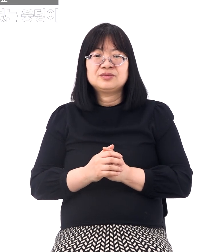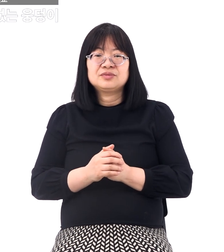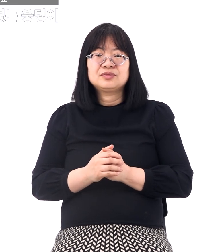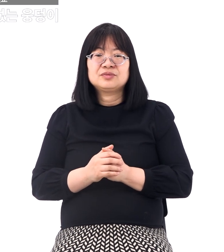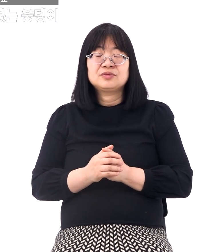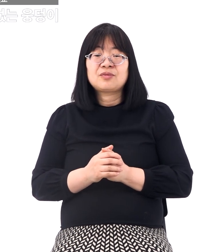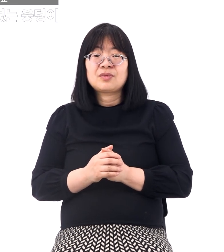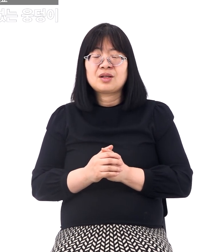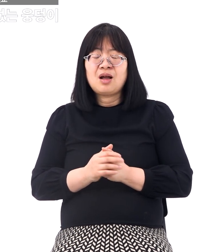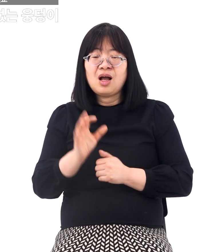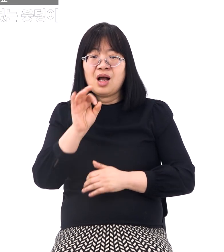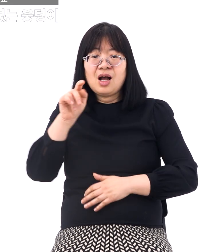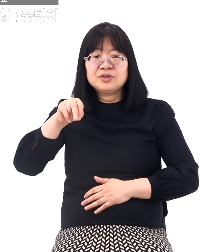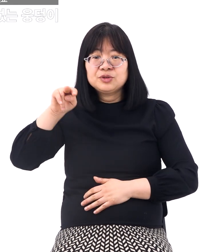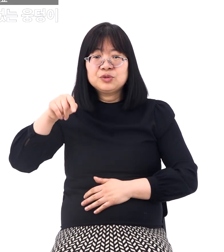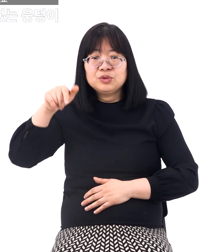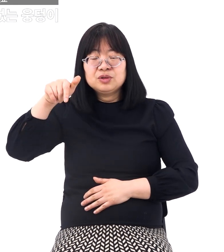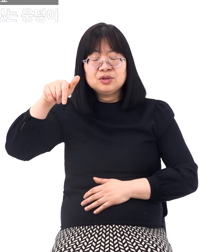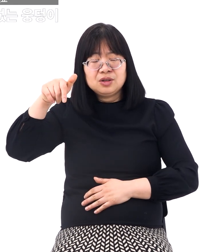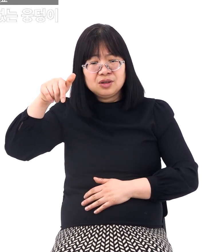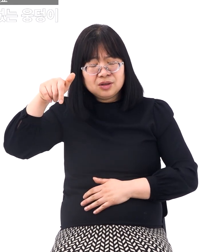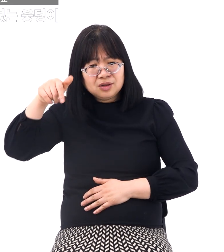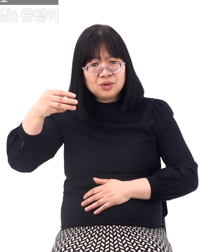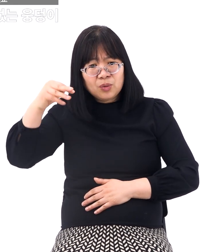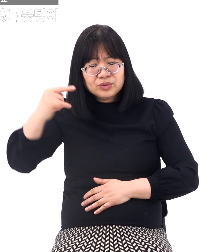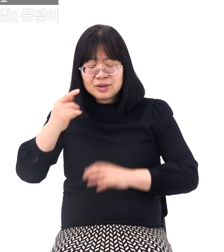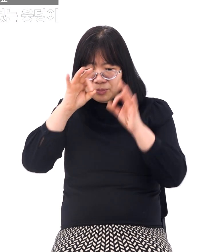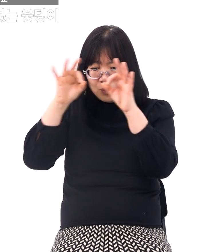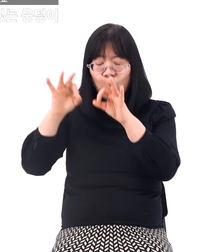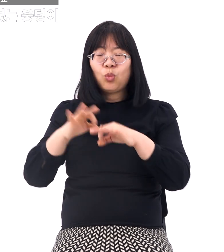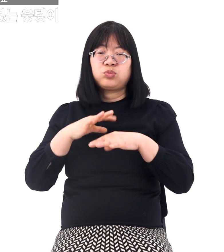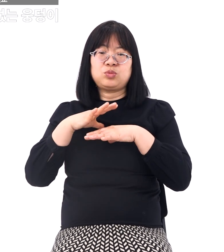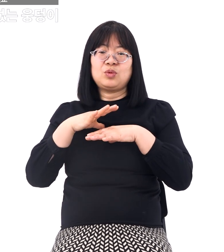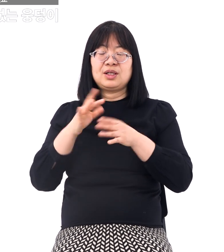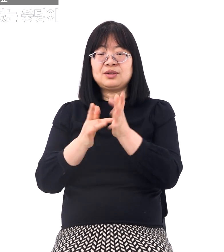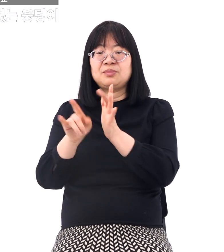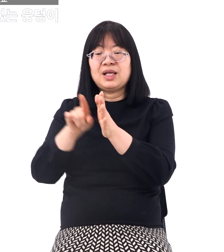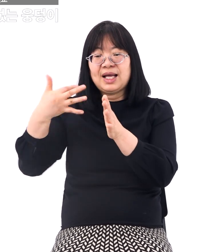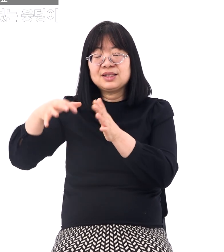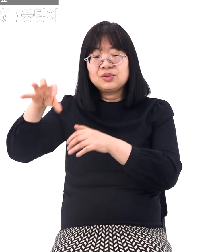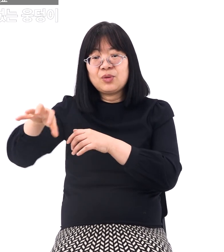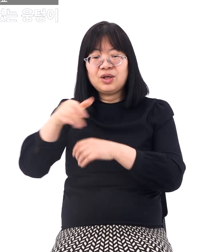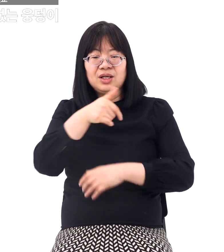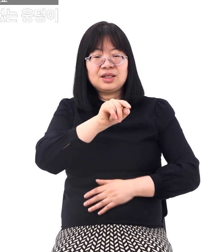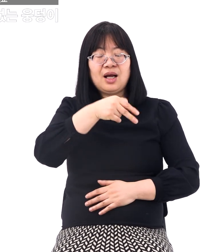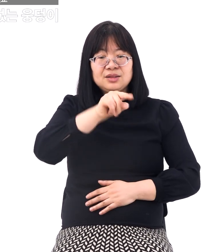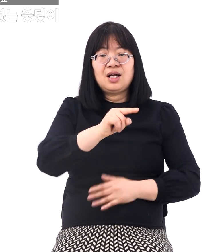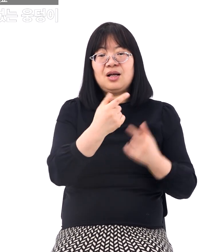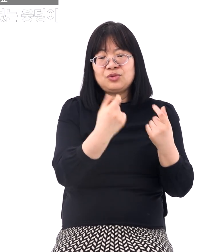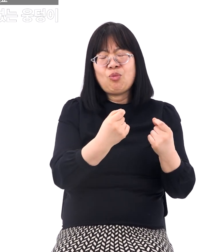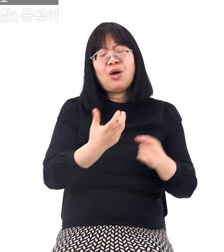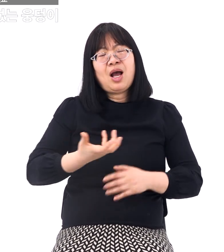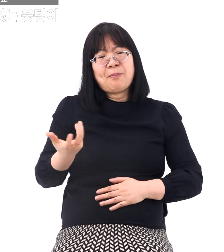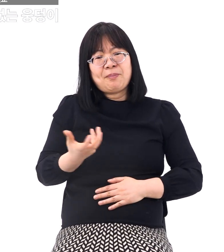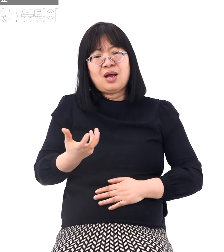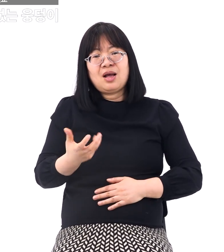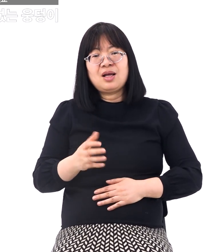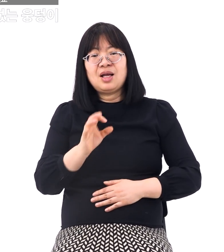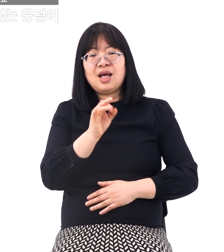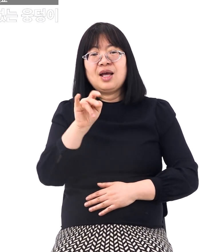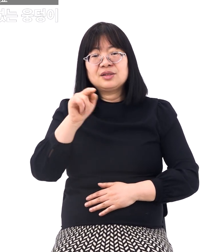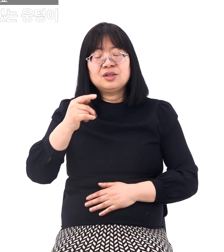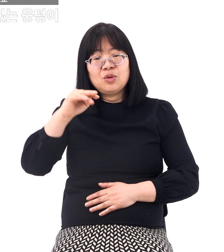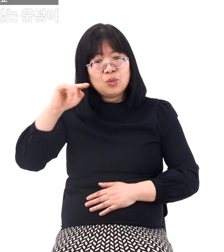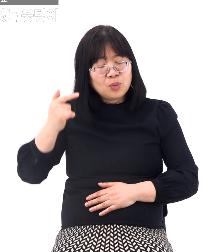아스글론이 보고 무서워하며, 전부 이방 지역을 얘기하는 거예요. 가사도 심히 아파할 것이며, 에그로는